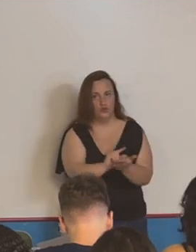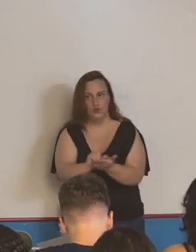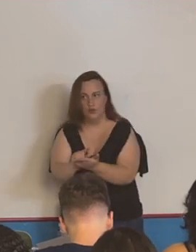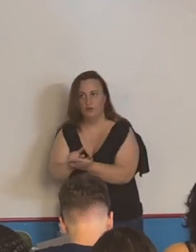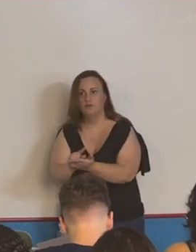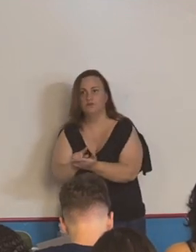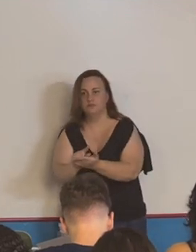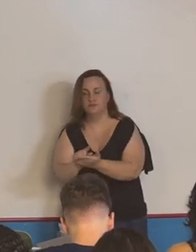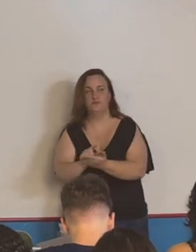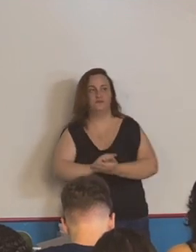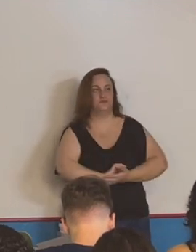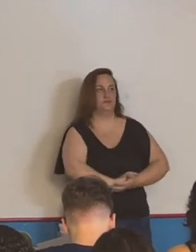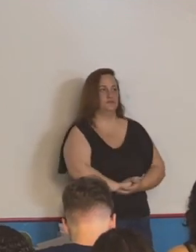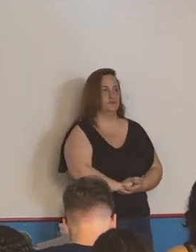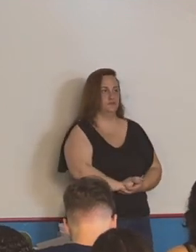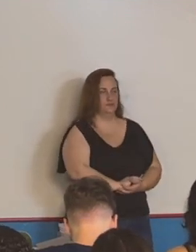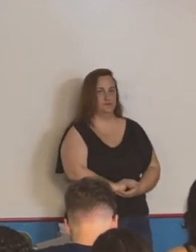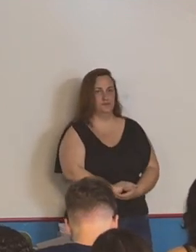E aí,